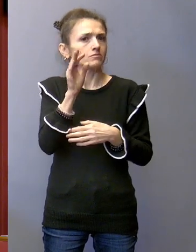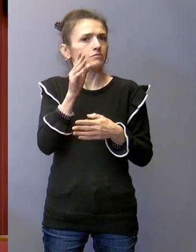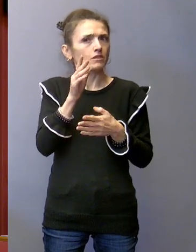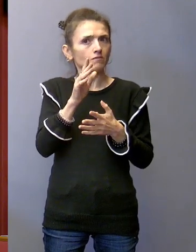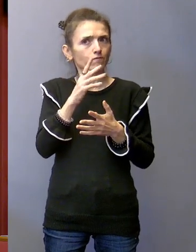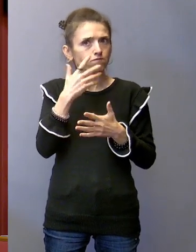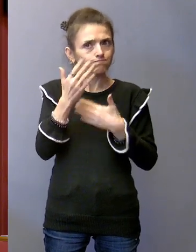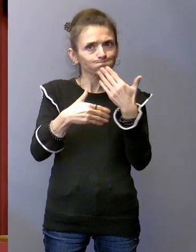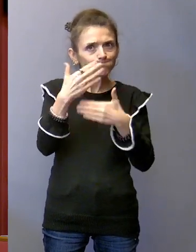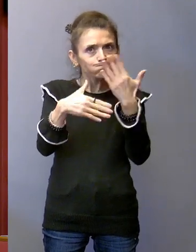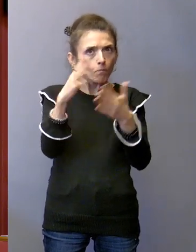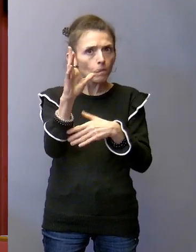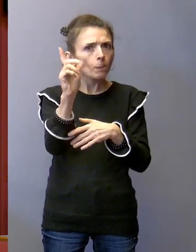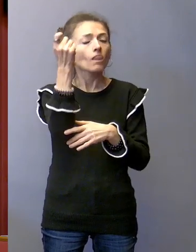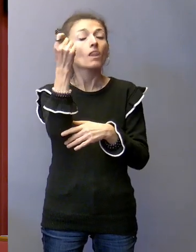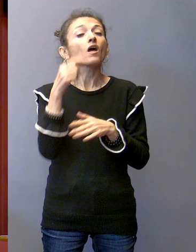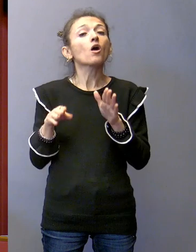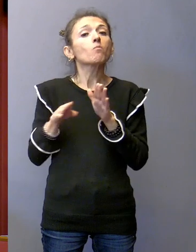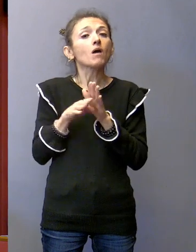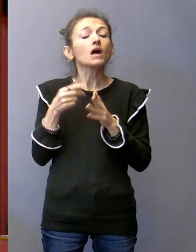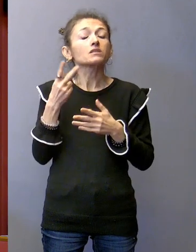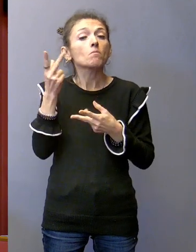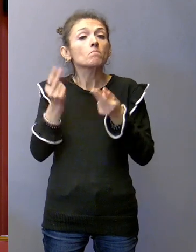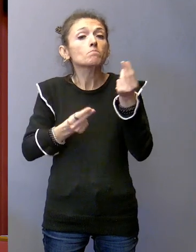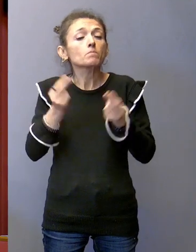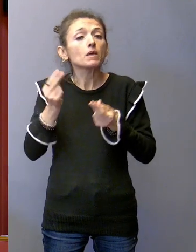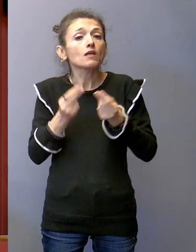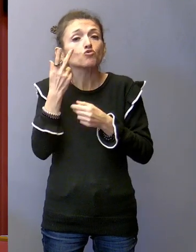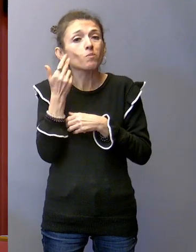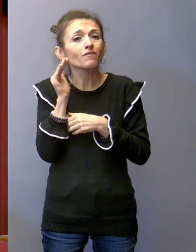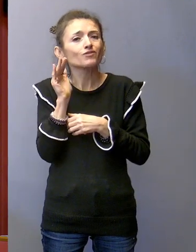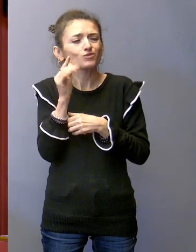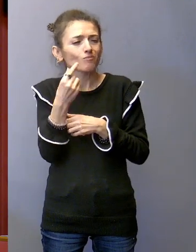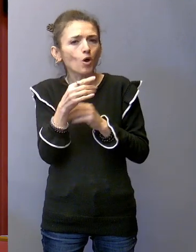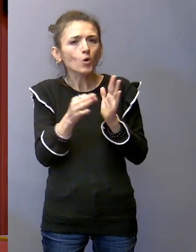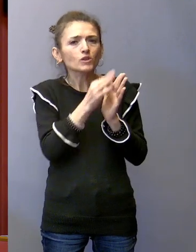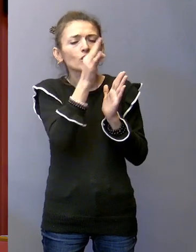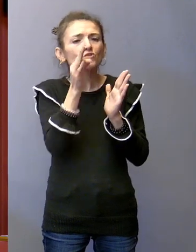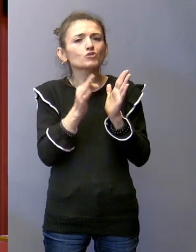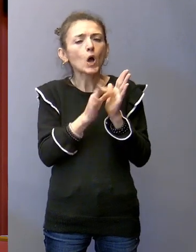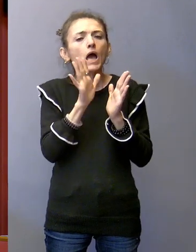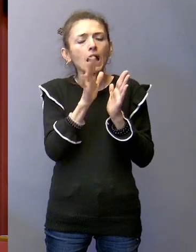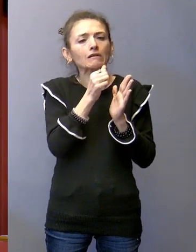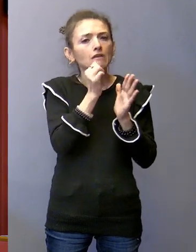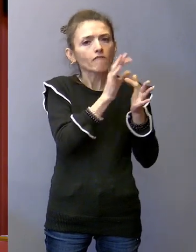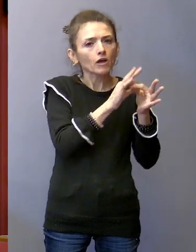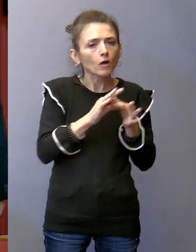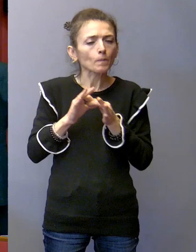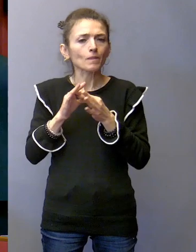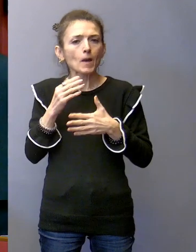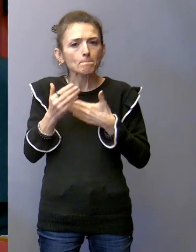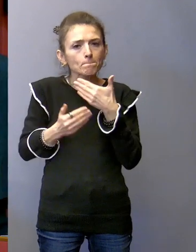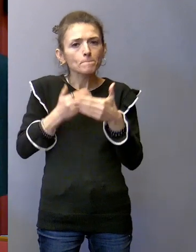variazione di bilancio previsionale Questo è un ordine del giorno che implica un percorso diciamo di impegnativa